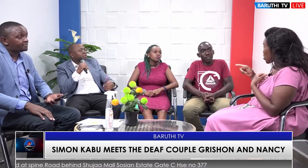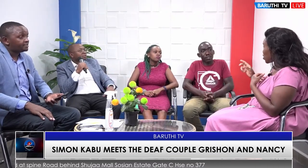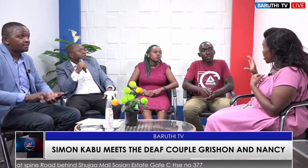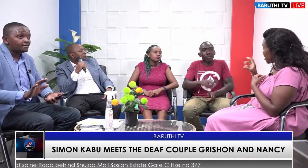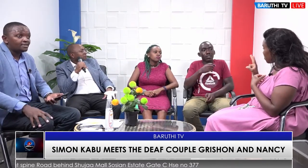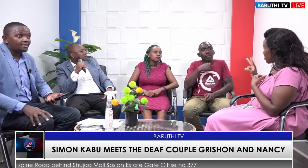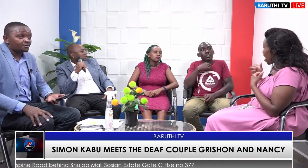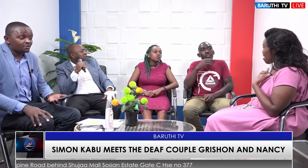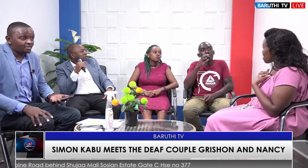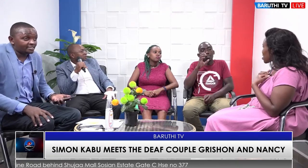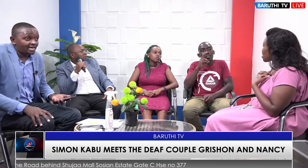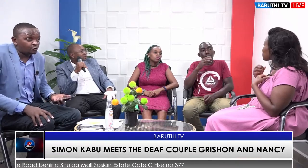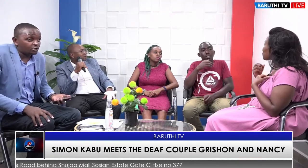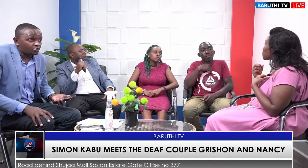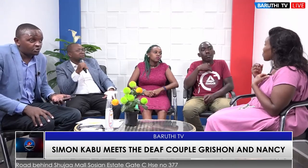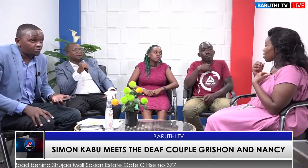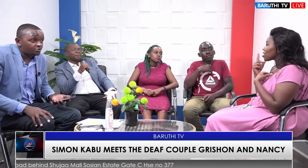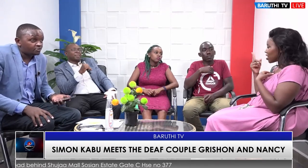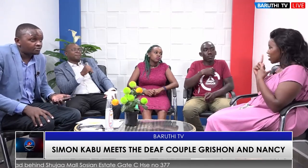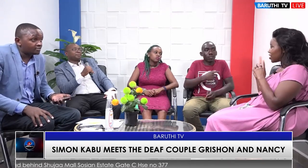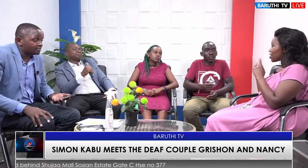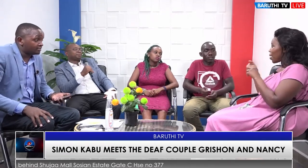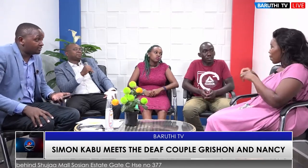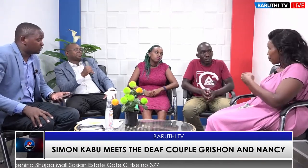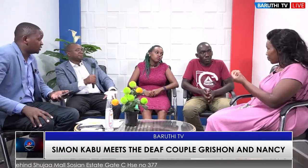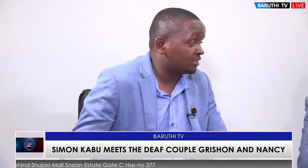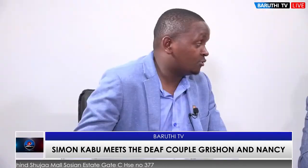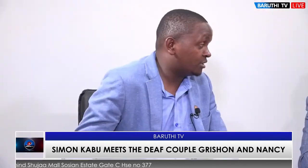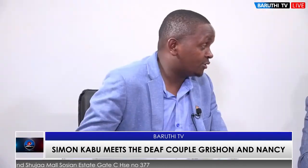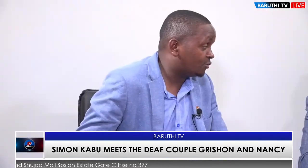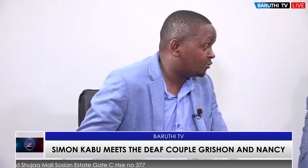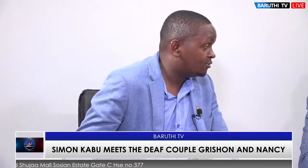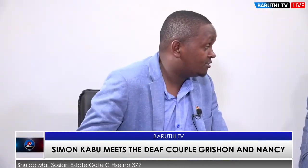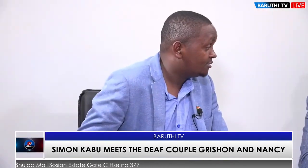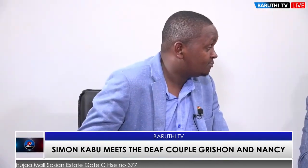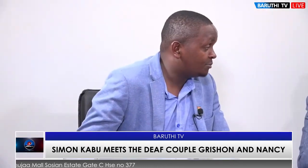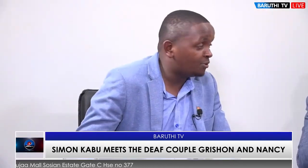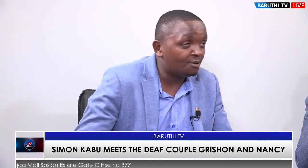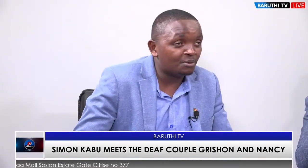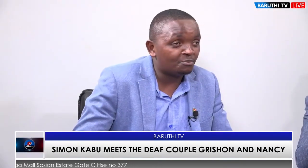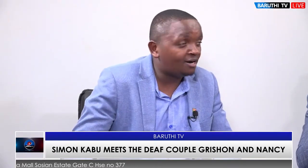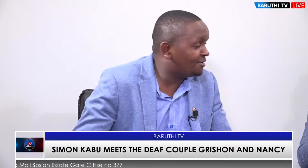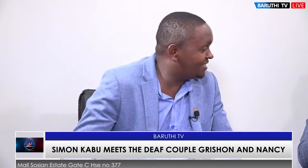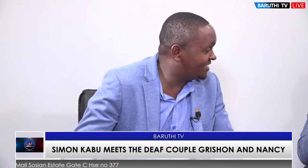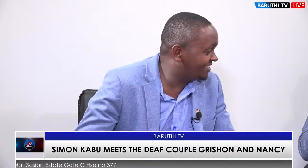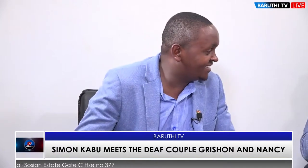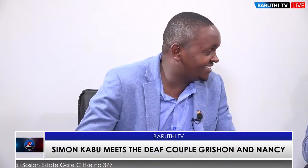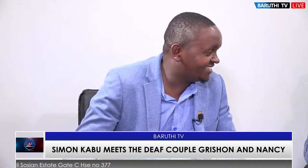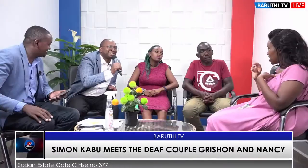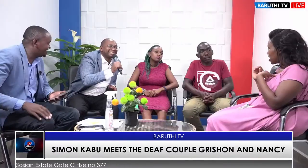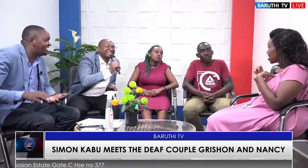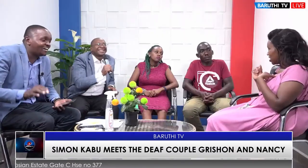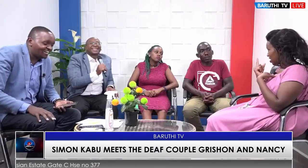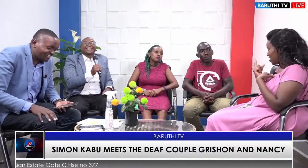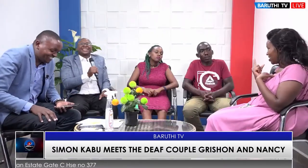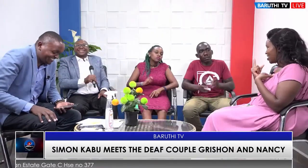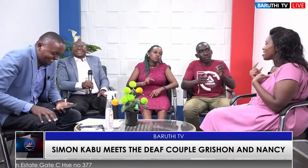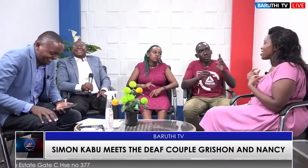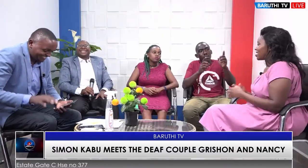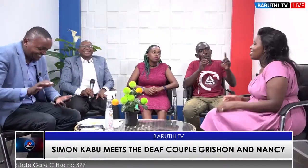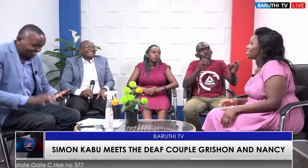happy kwa meet na yeye. Thanks for the support and God bless your work and bless your company. Wow, thank you so much. I